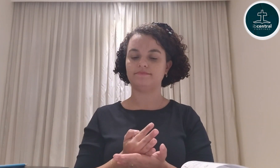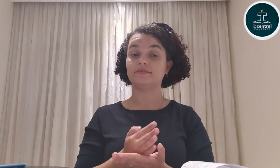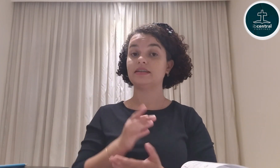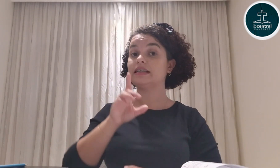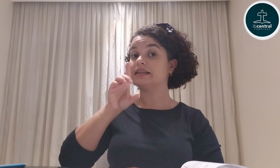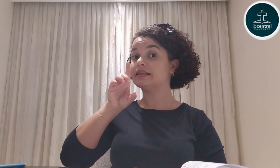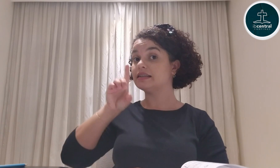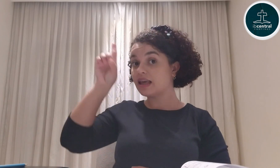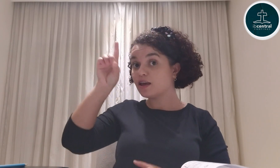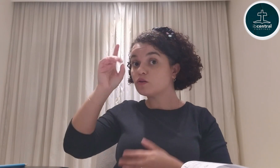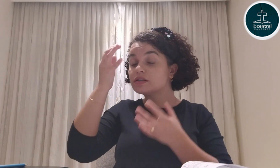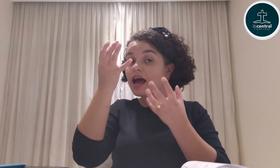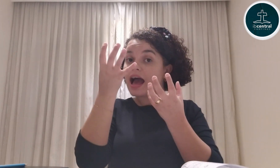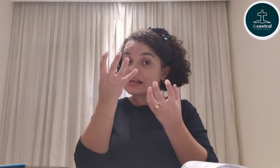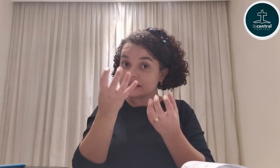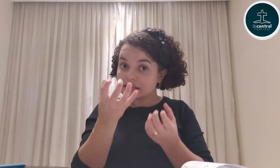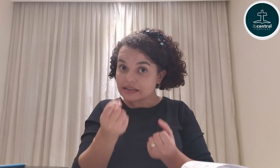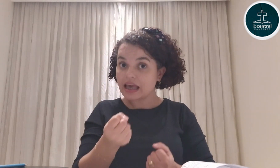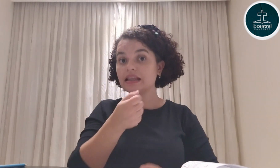ela tem fé e o aceita por isso.